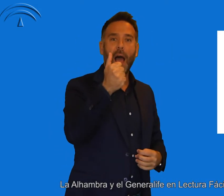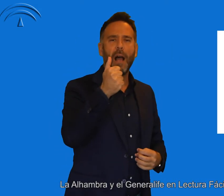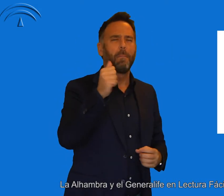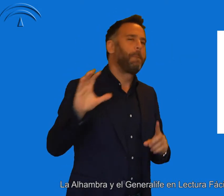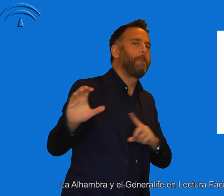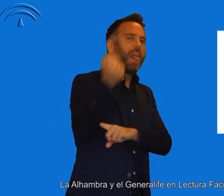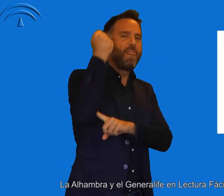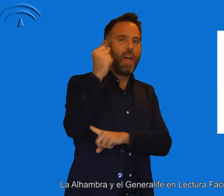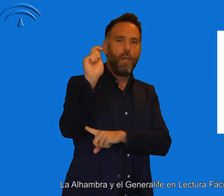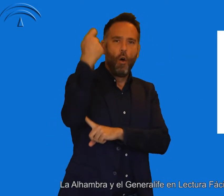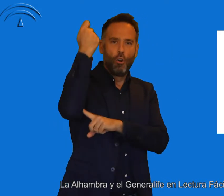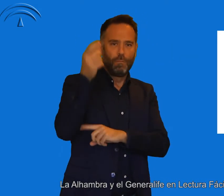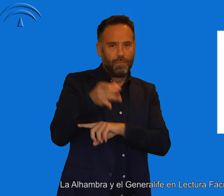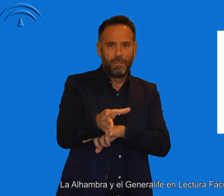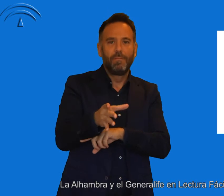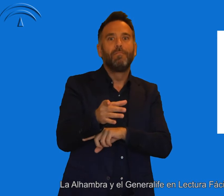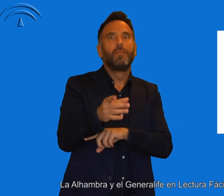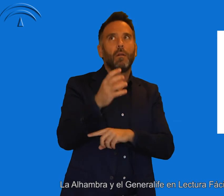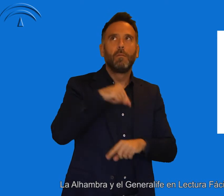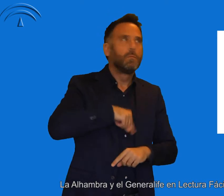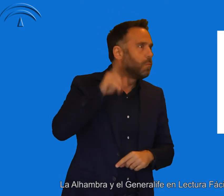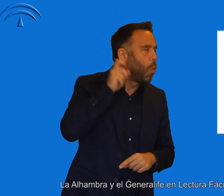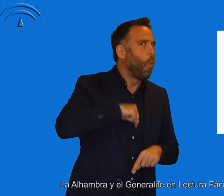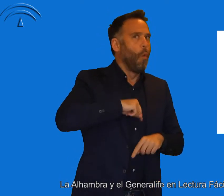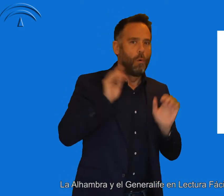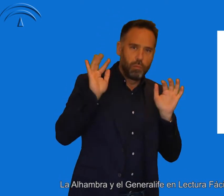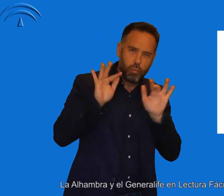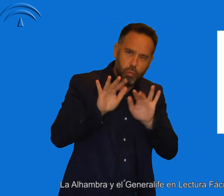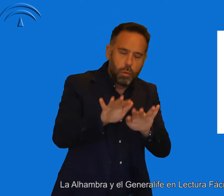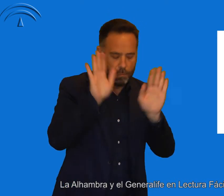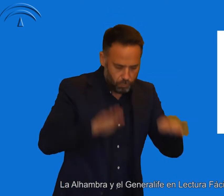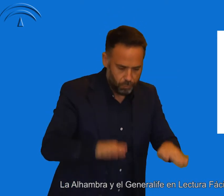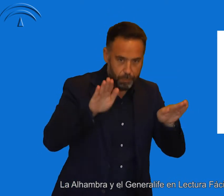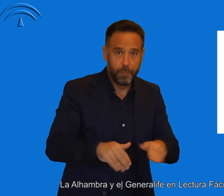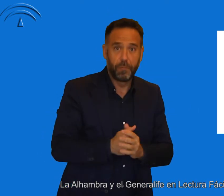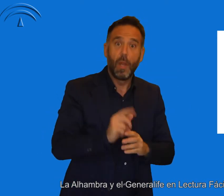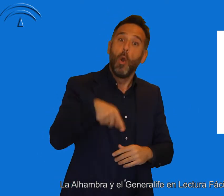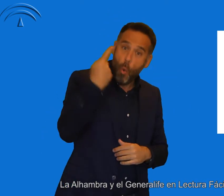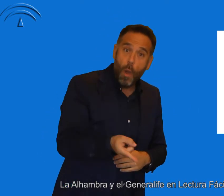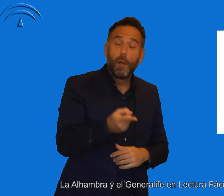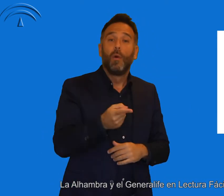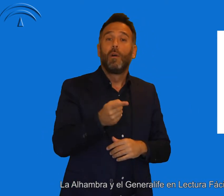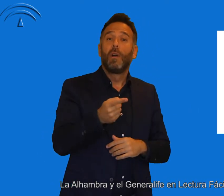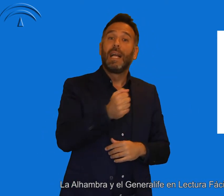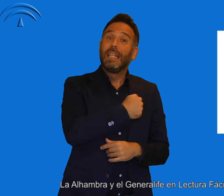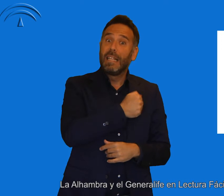vencedor». Su canto sobrecoge. Después de los nazaríes, también